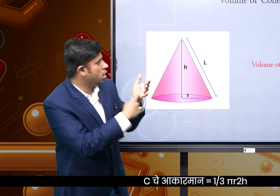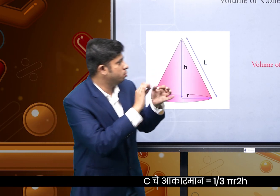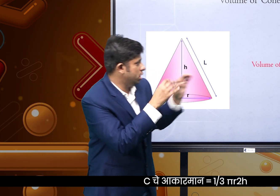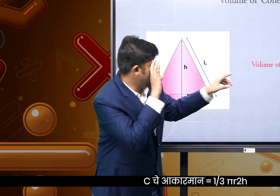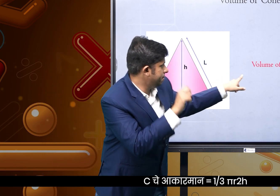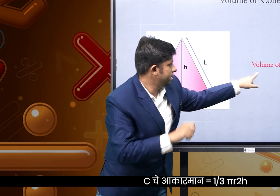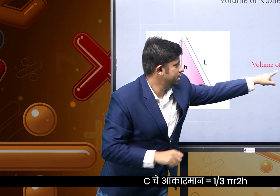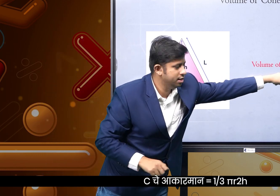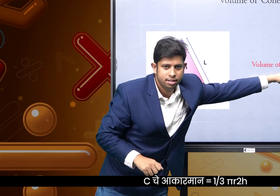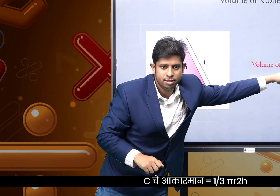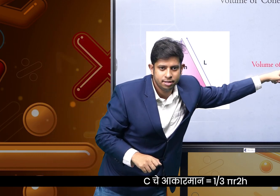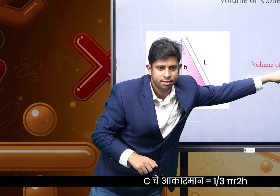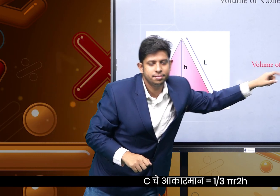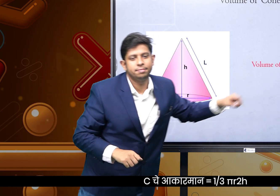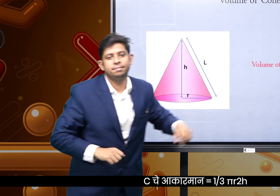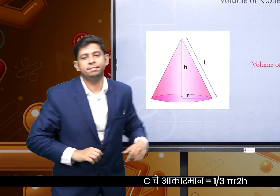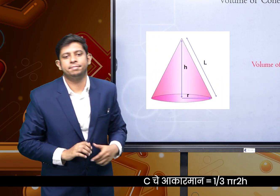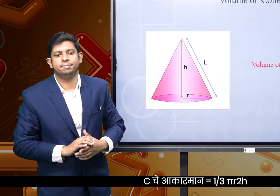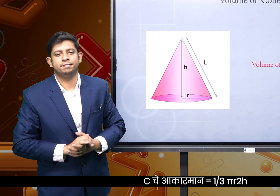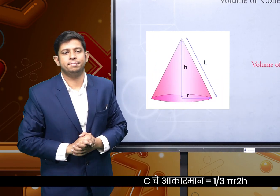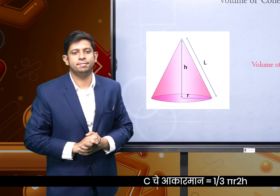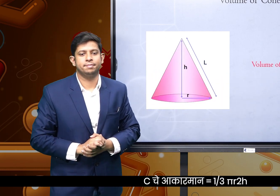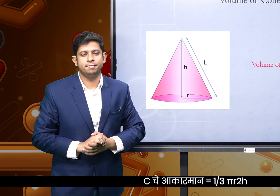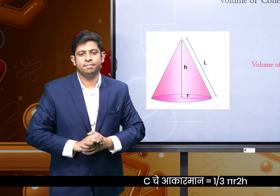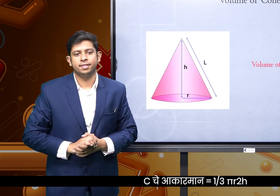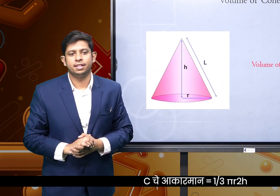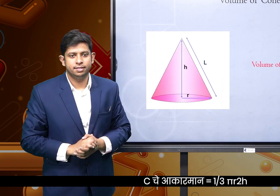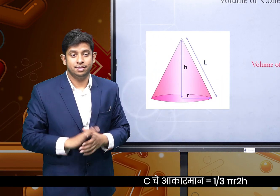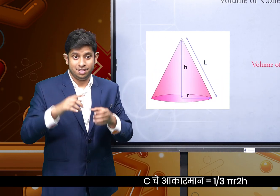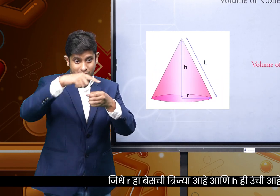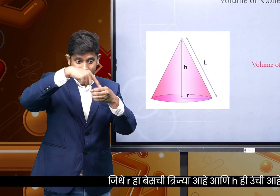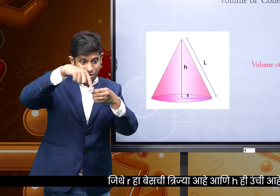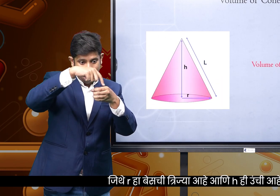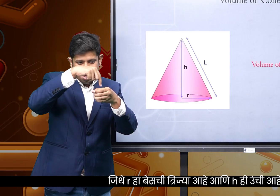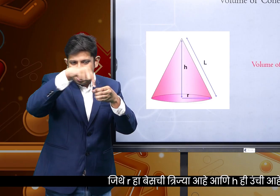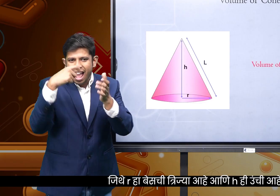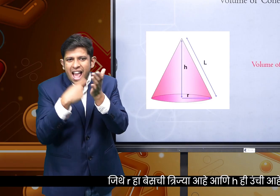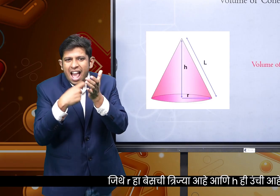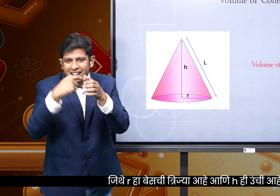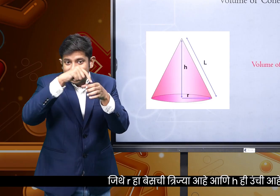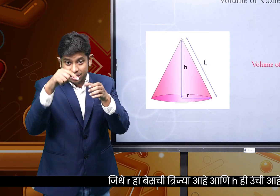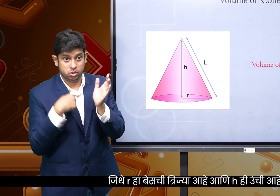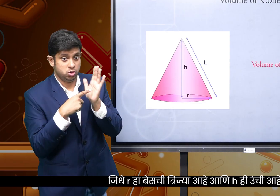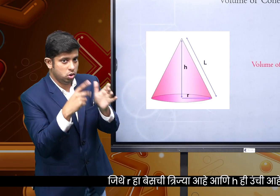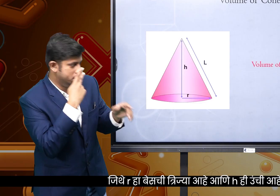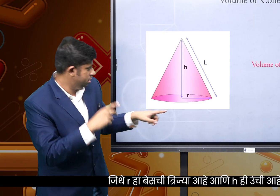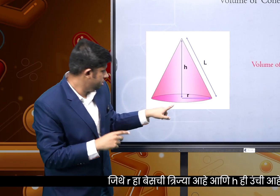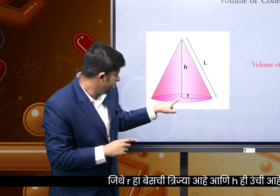C चे आकारमान बरोबर 1/3 पायार वर्ग h, जिथे r हा बेसची त्रिज्या आहे आणि h